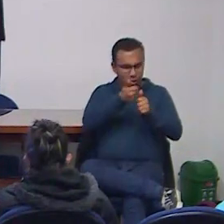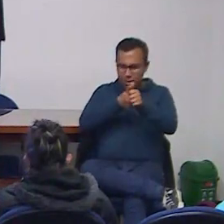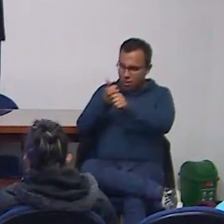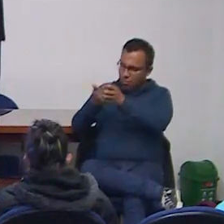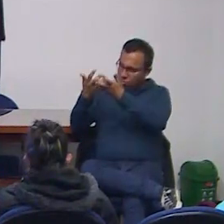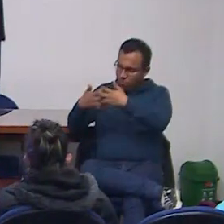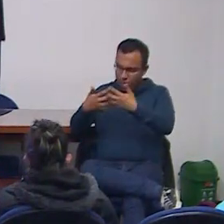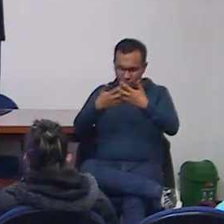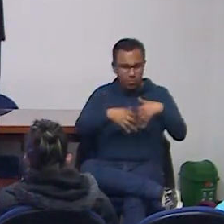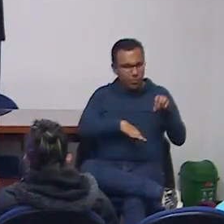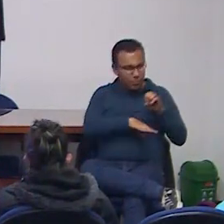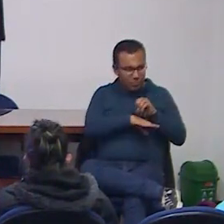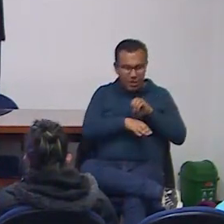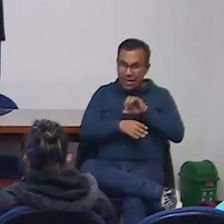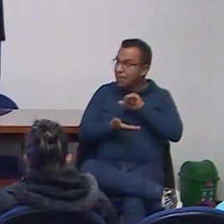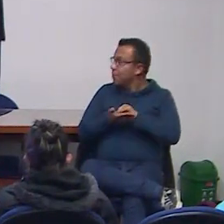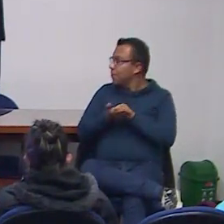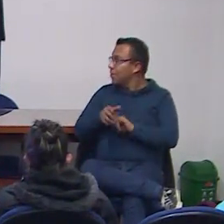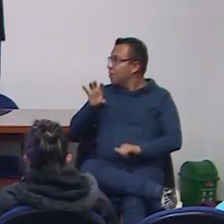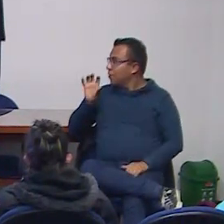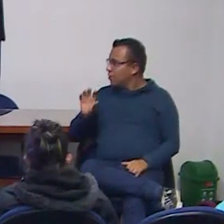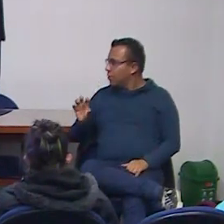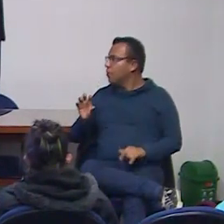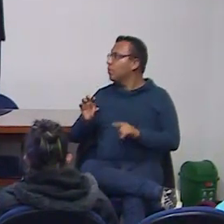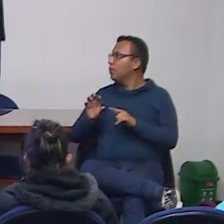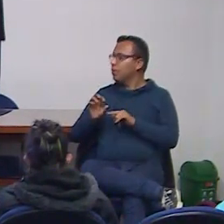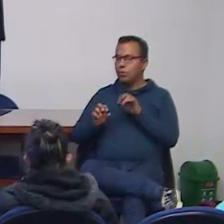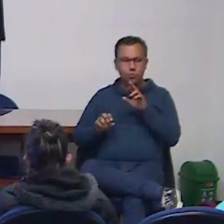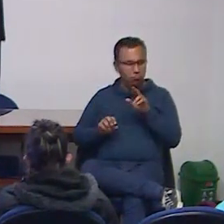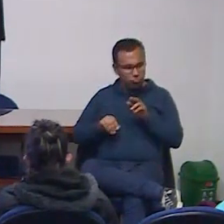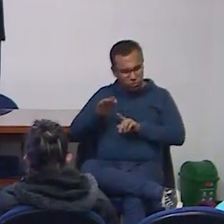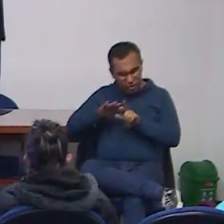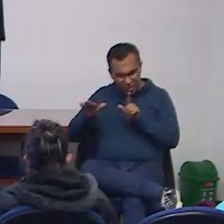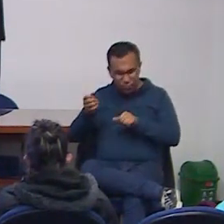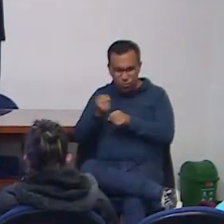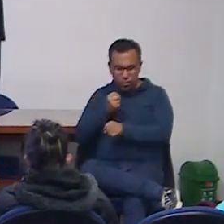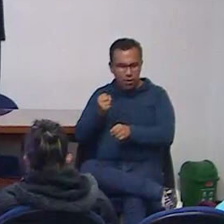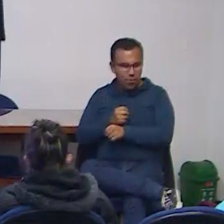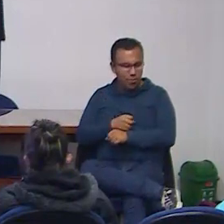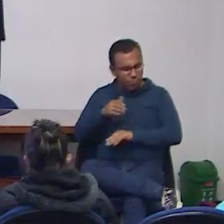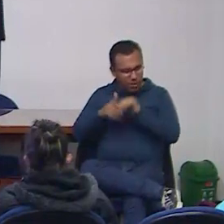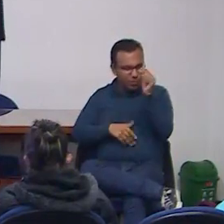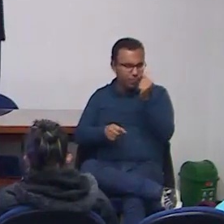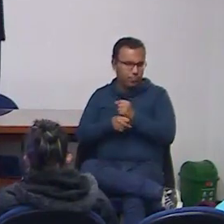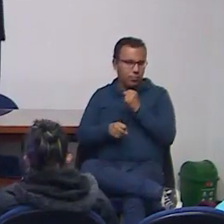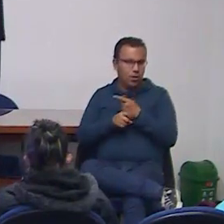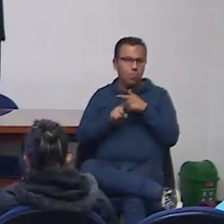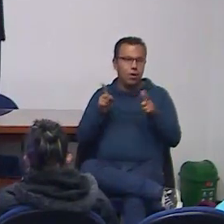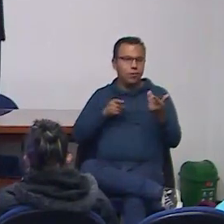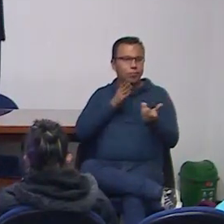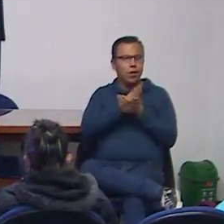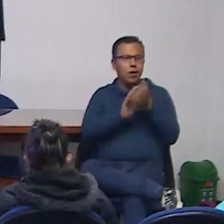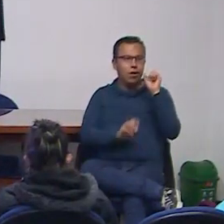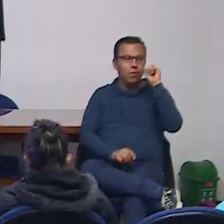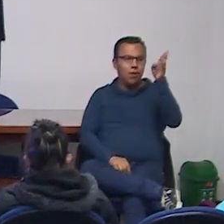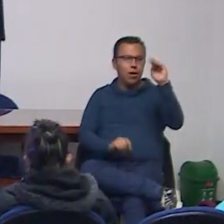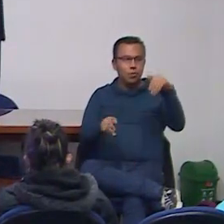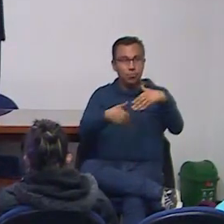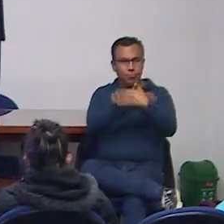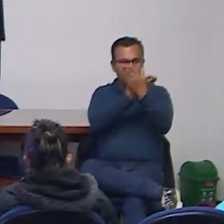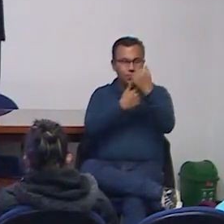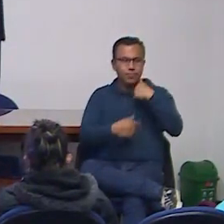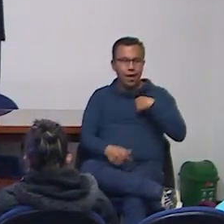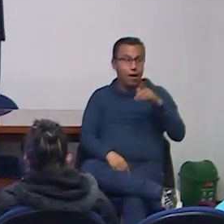tiene su ritmo por eso el programa se llama ritmo de trabajo entonces me atrevo a ir más allá pero imagínense yo yendo al banco de la República decirle al